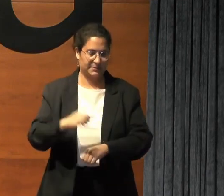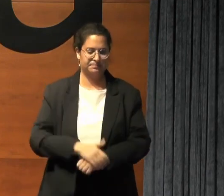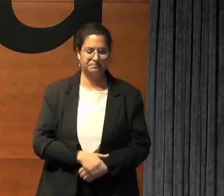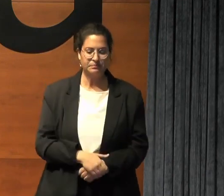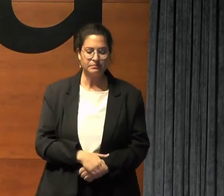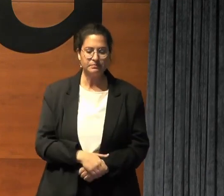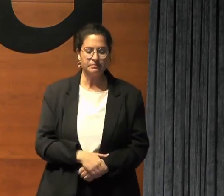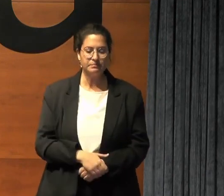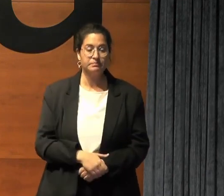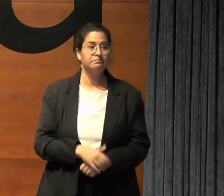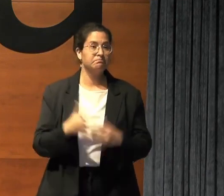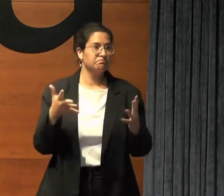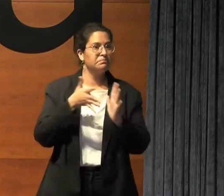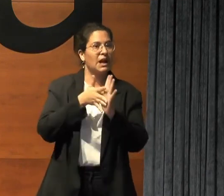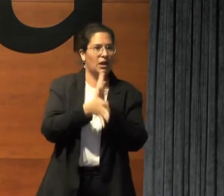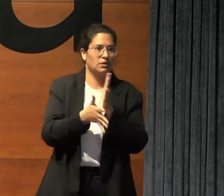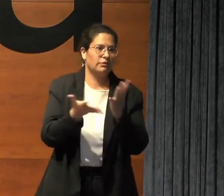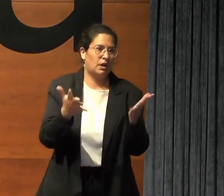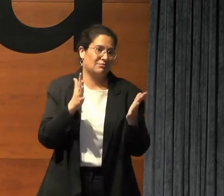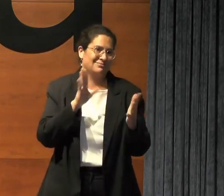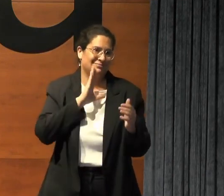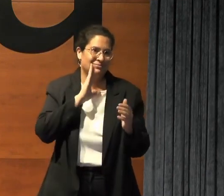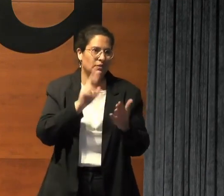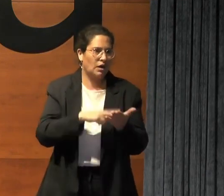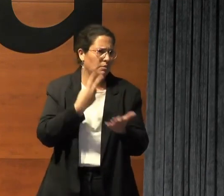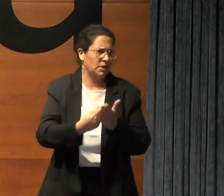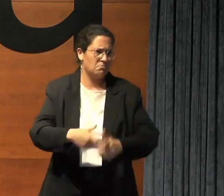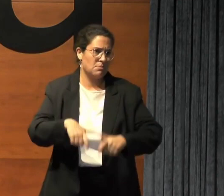de 5 horas a la semana.